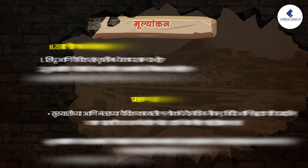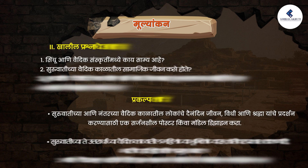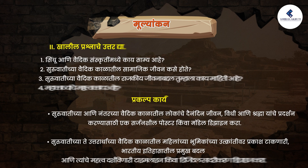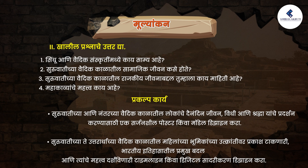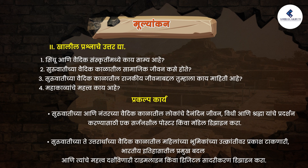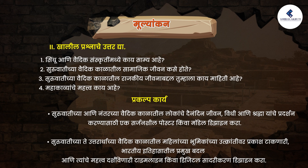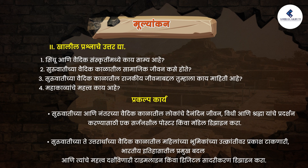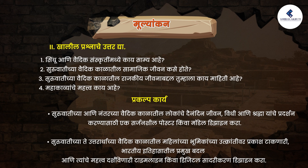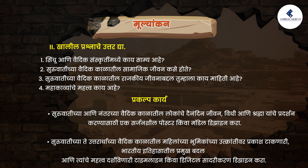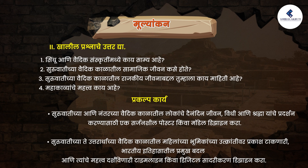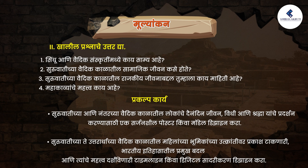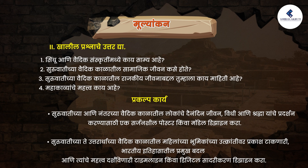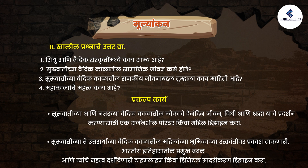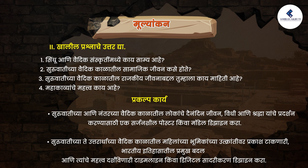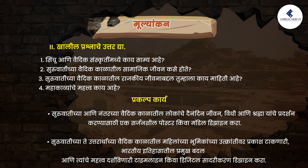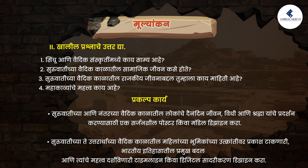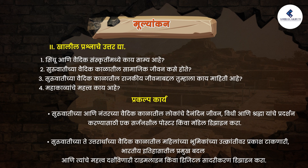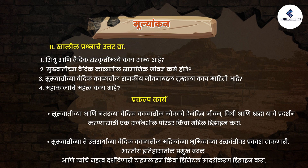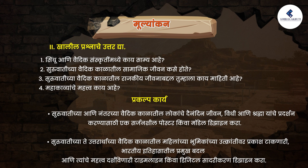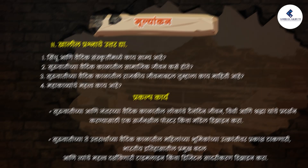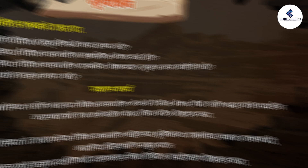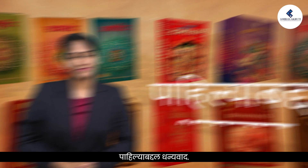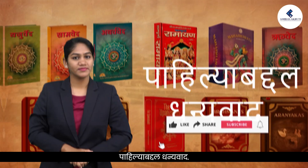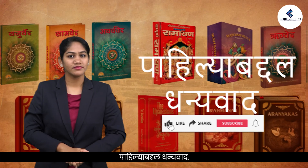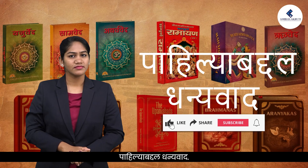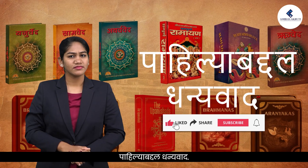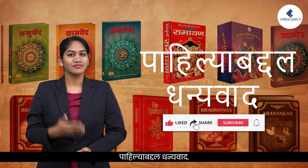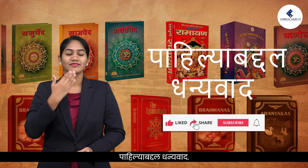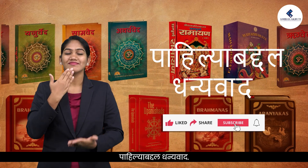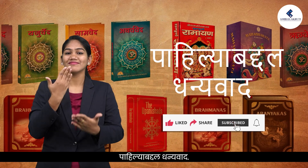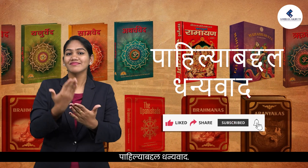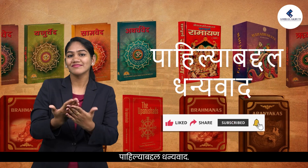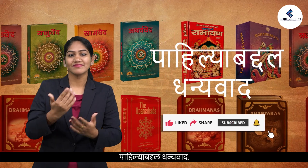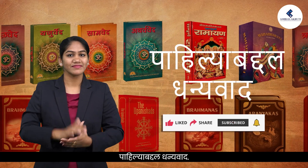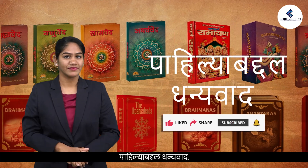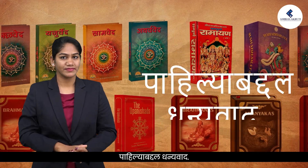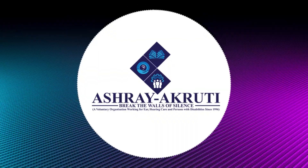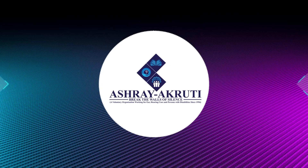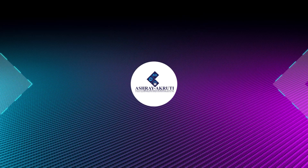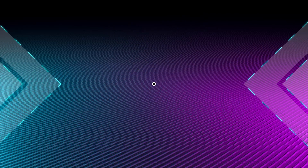पाहिल्याबद्दल धन्यवाद.